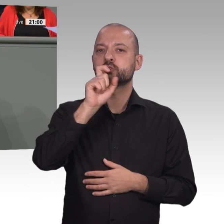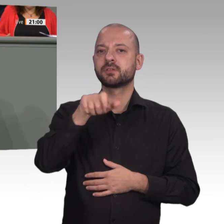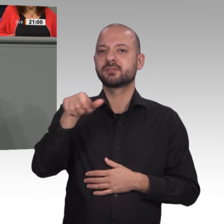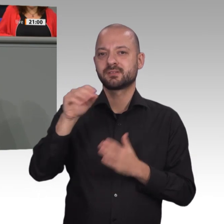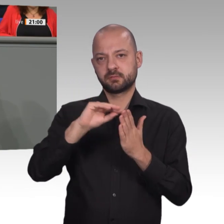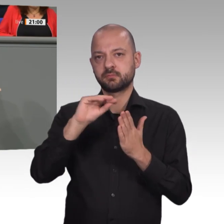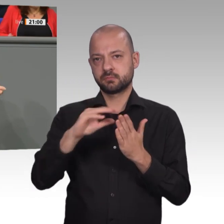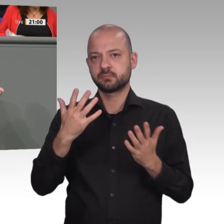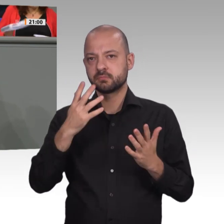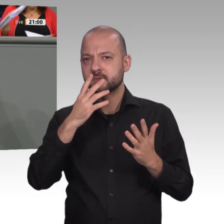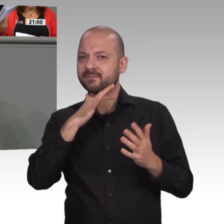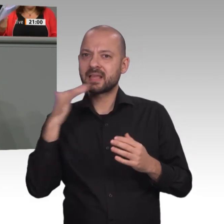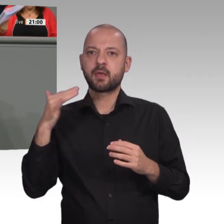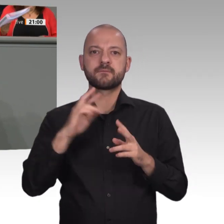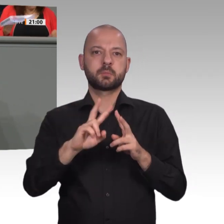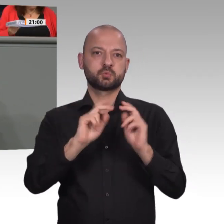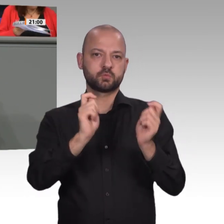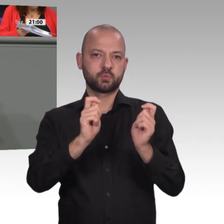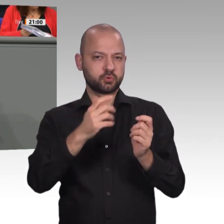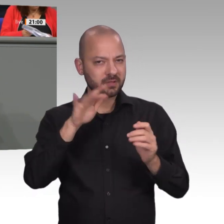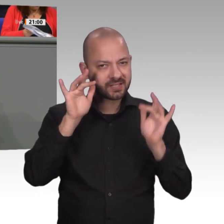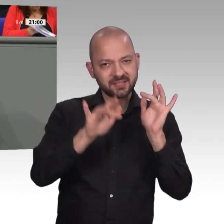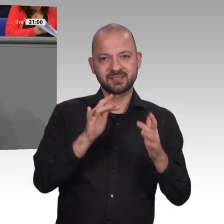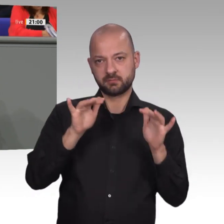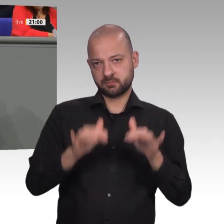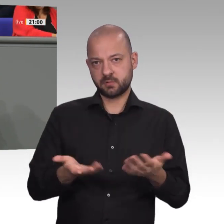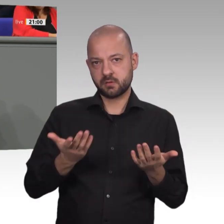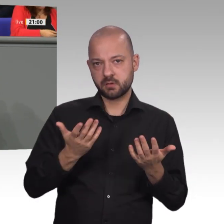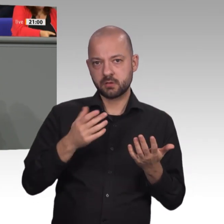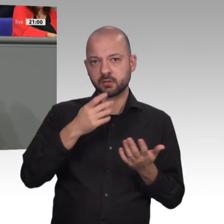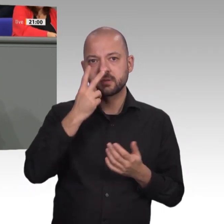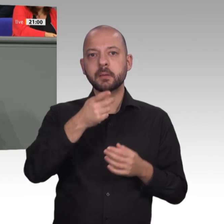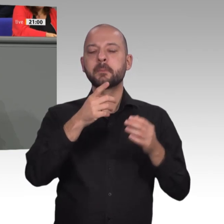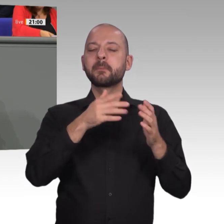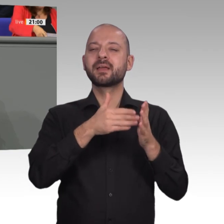und fallbezogen unkompliziert bewilligen zu können.